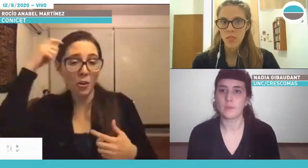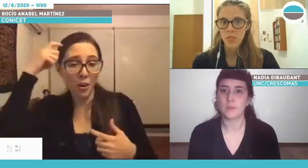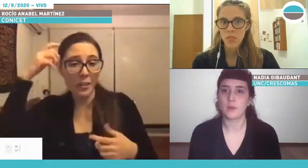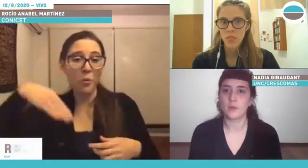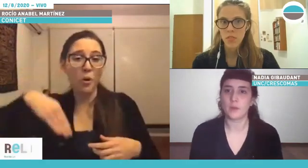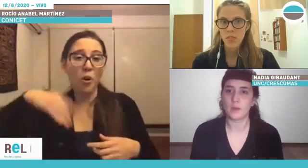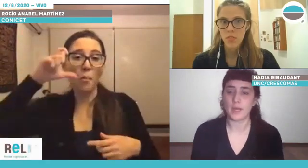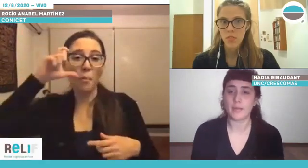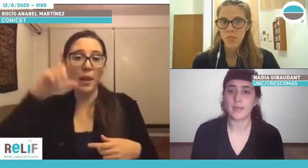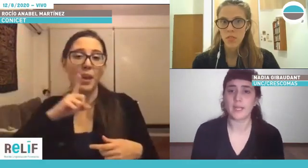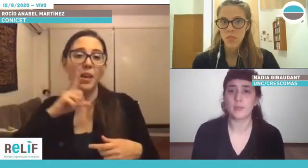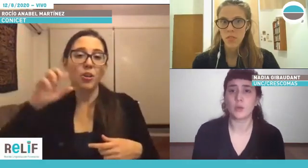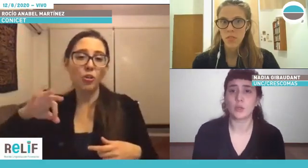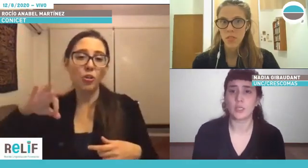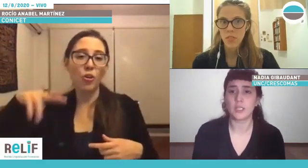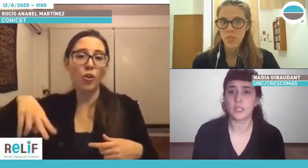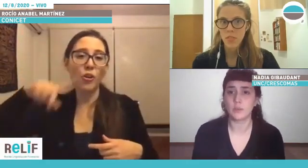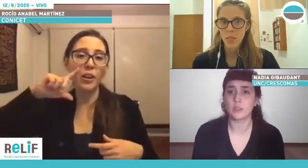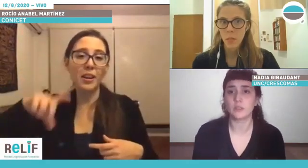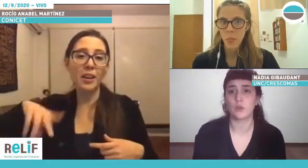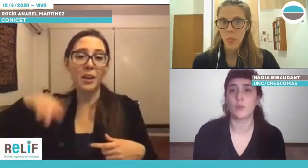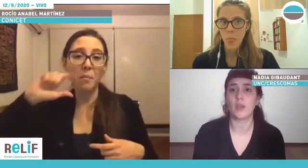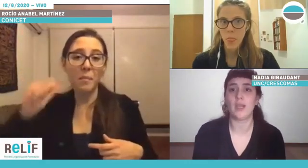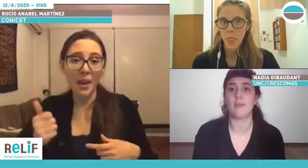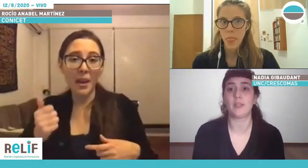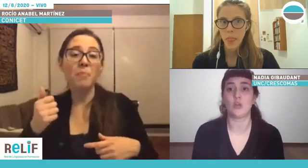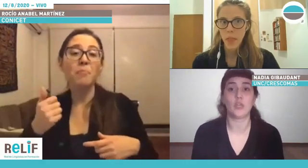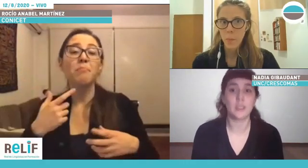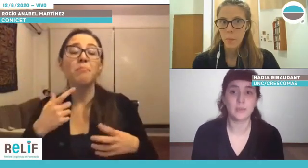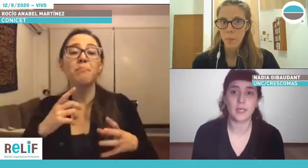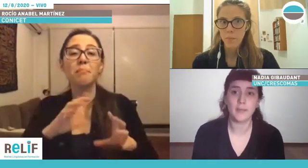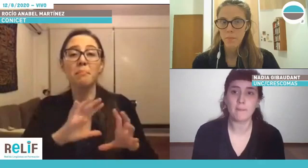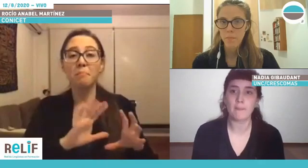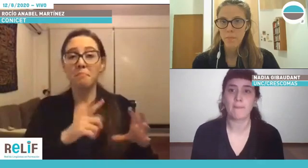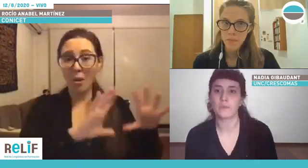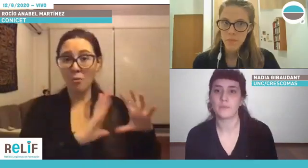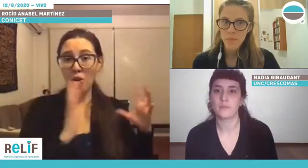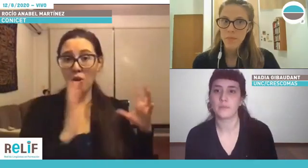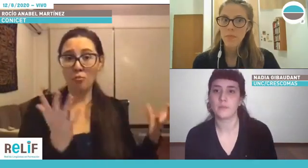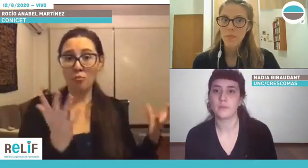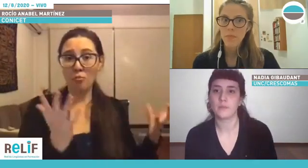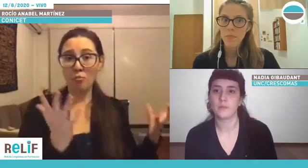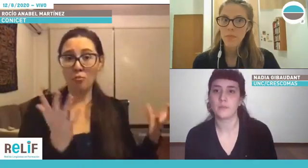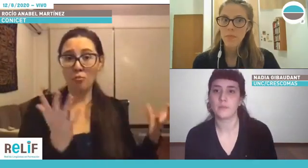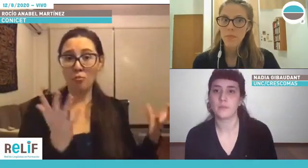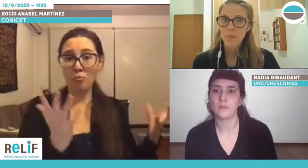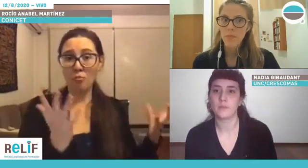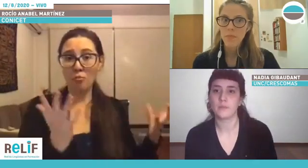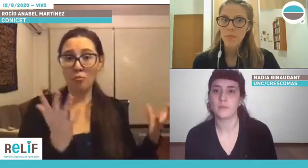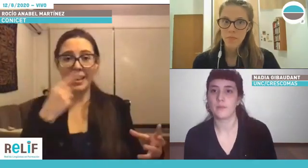por ejemplo, hay mecanismos cognitivos como la metonimia.